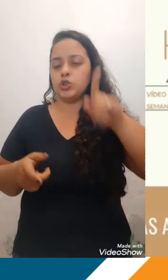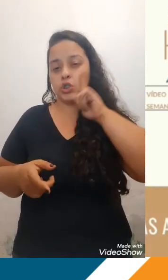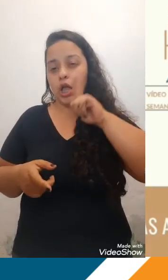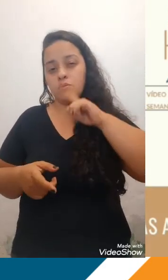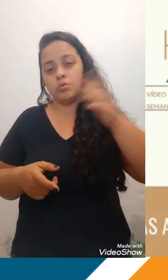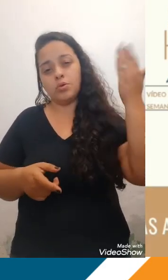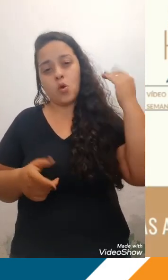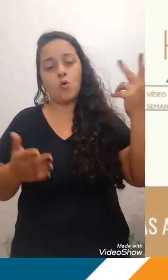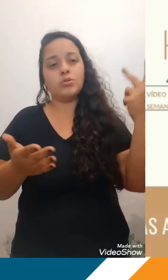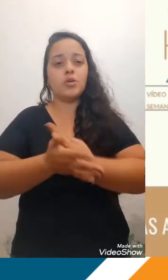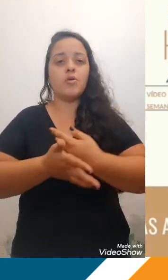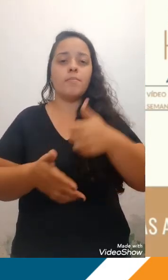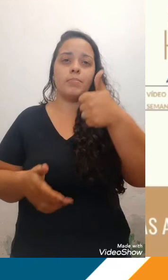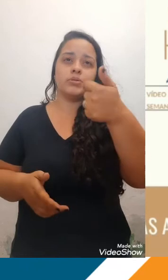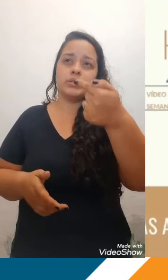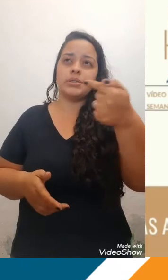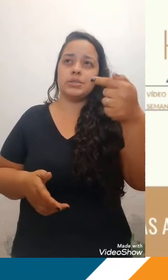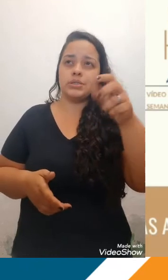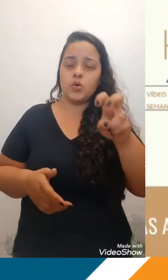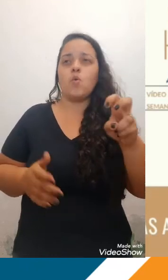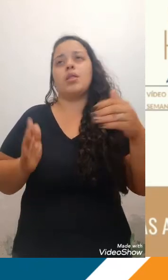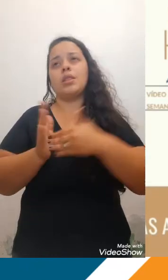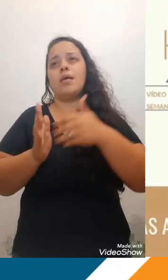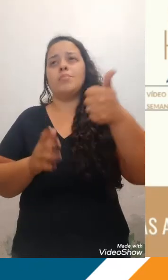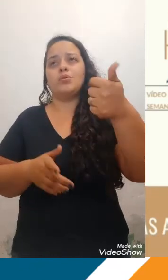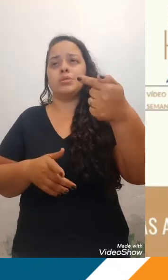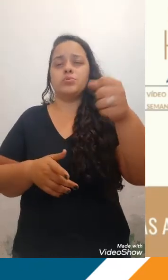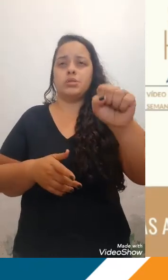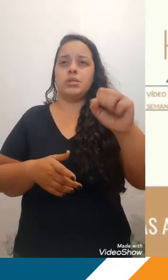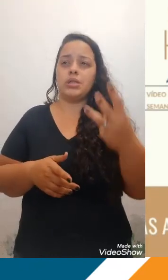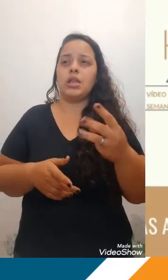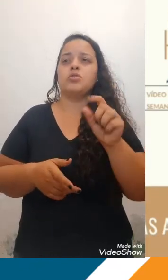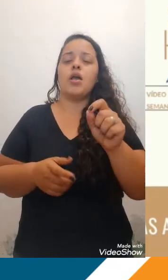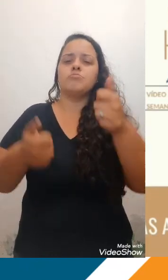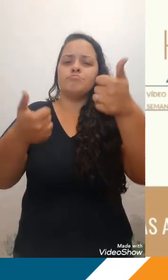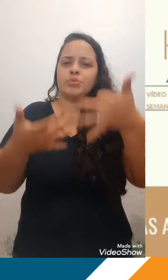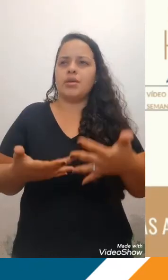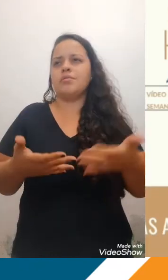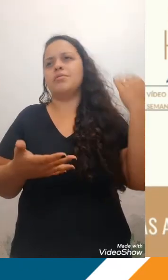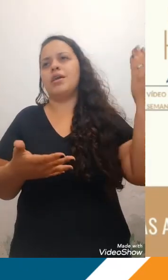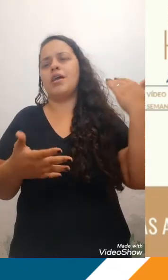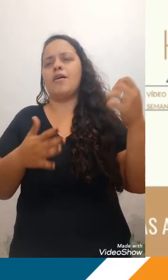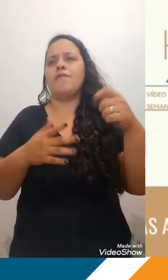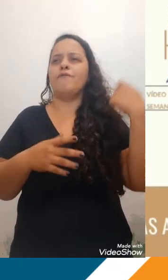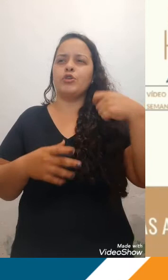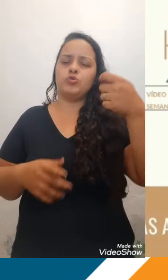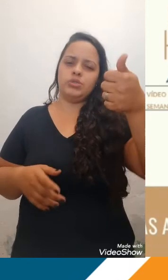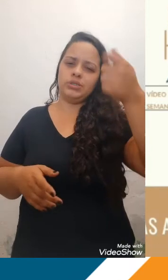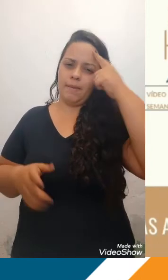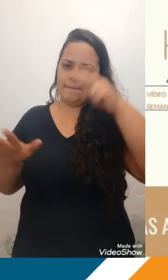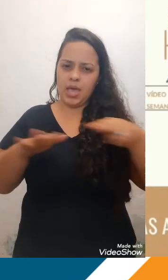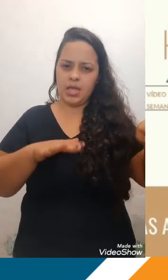Unidos, ocorrida entre os anos de 1775 e 1786, que foi muito bem explicada na videoaula da semana